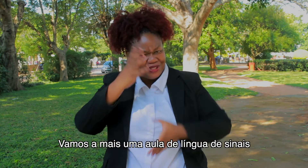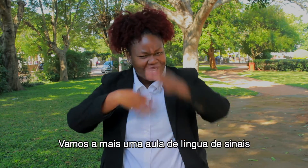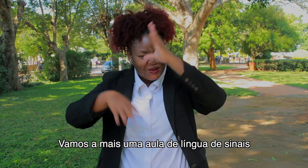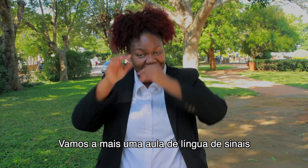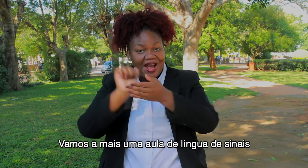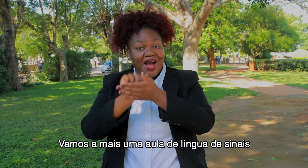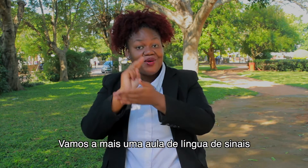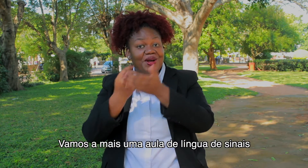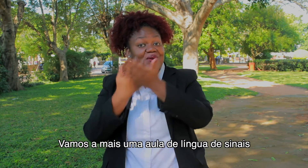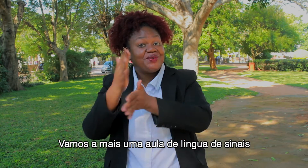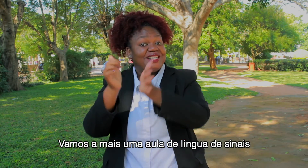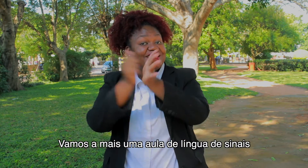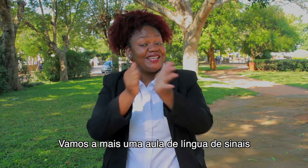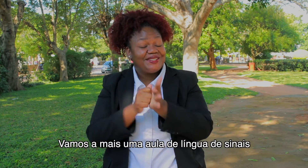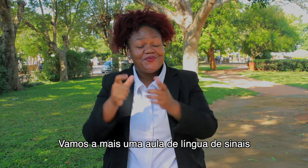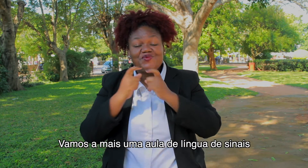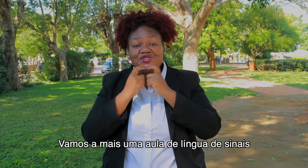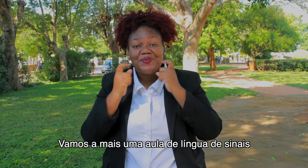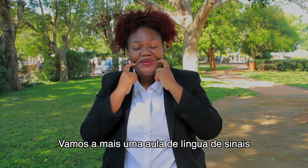Vamos a mais uma aula de língua de sinais.